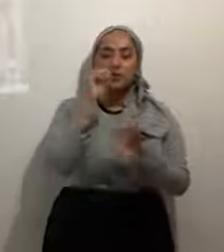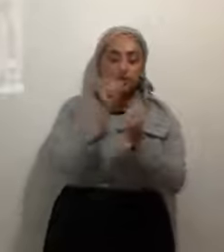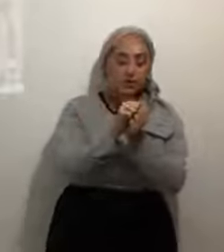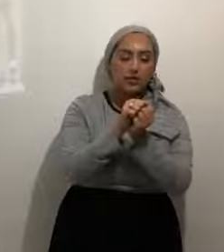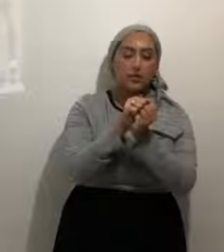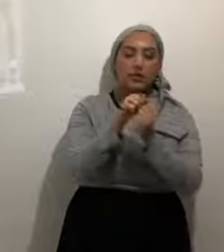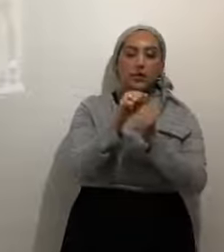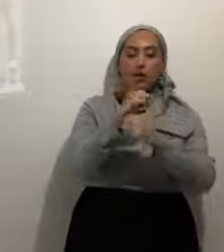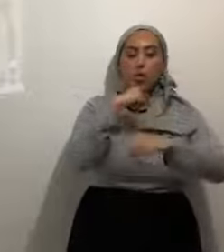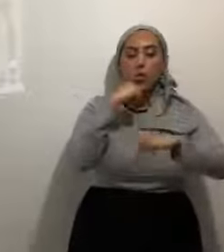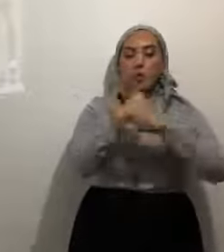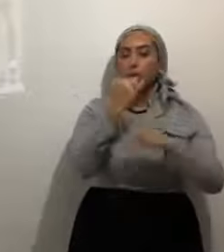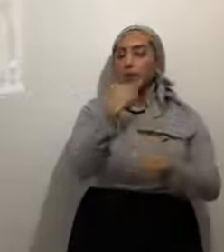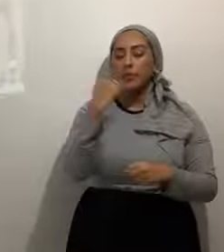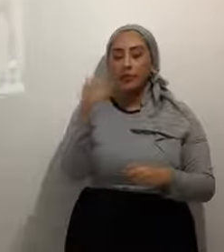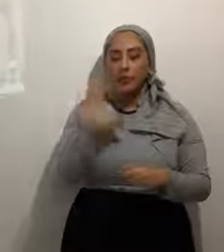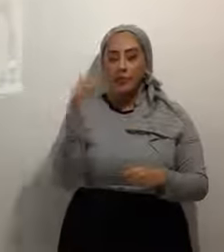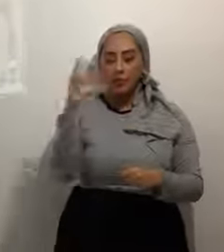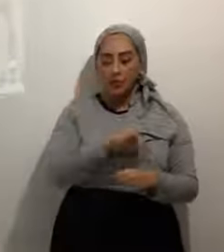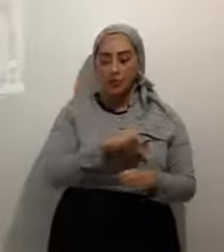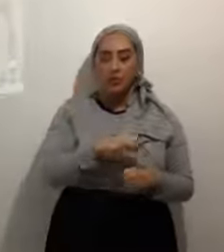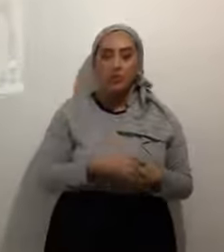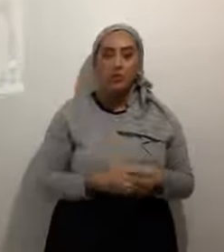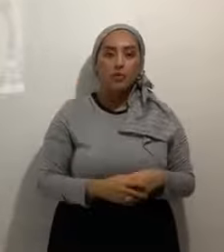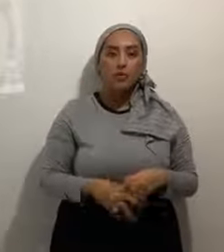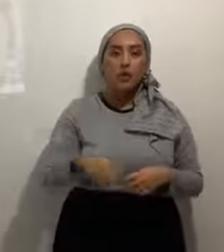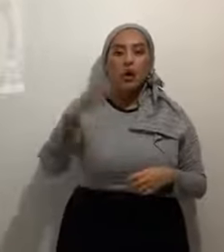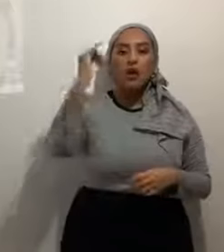dormirá el que guarda a Israel. Yahweh es tu guardador.